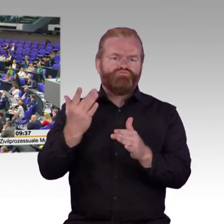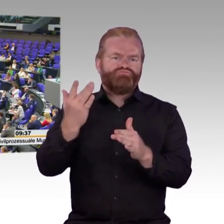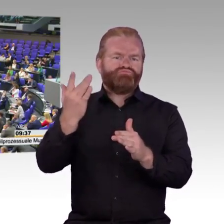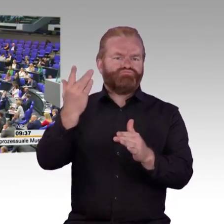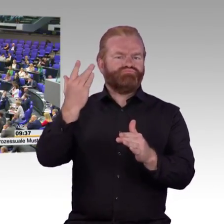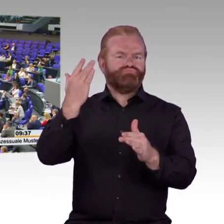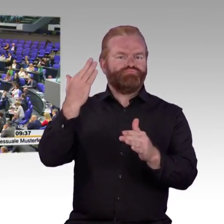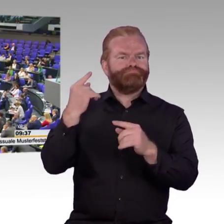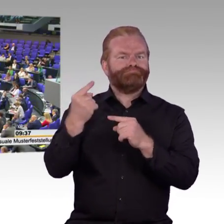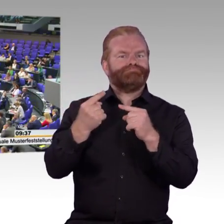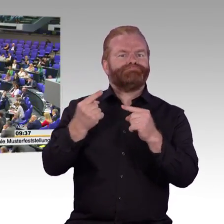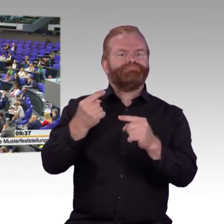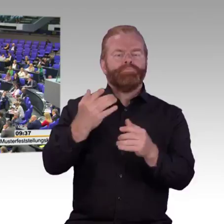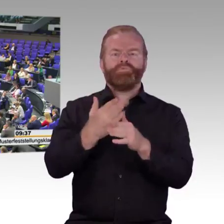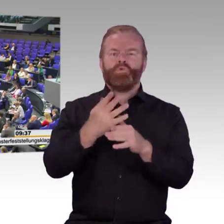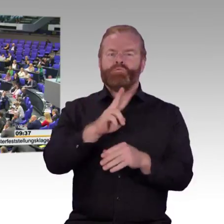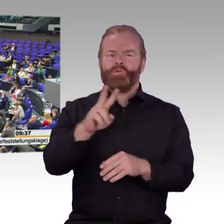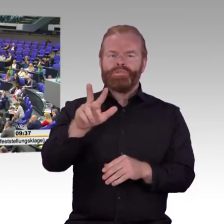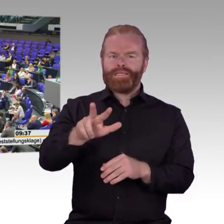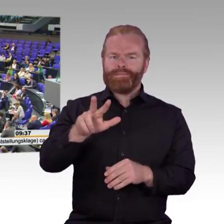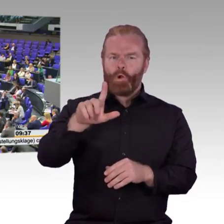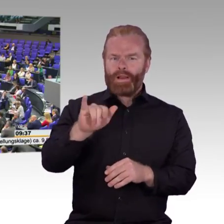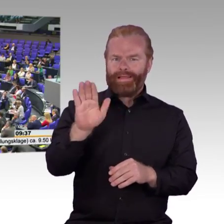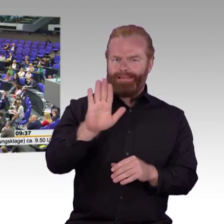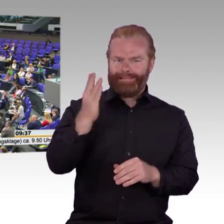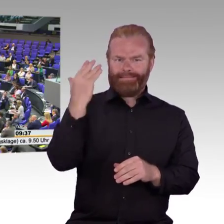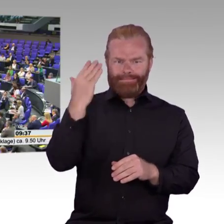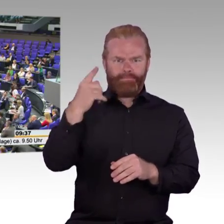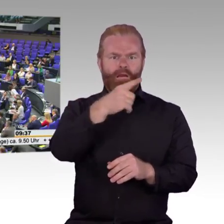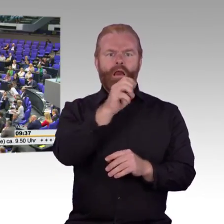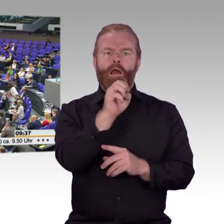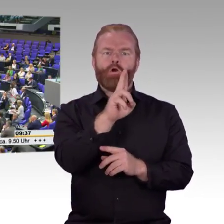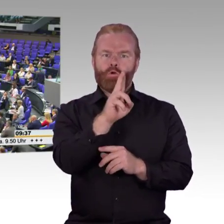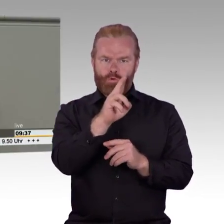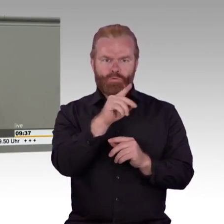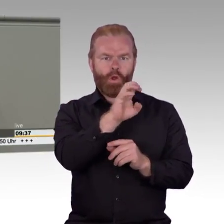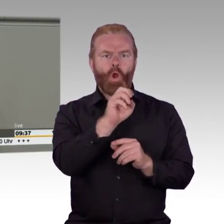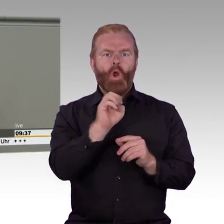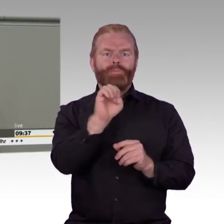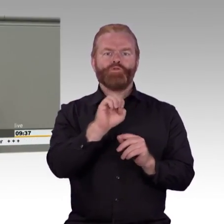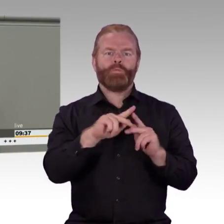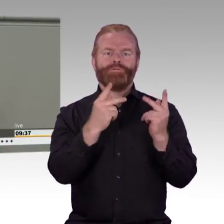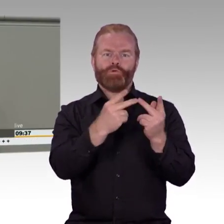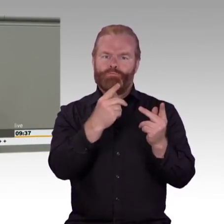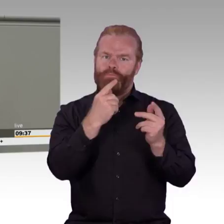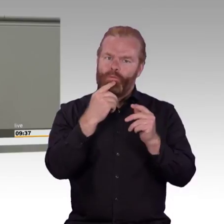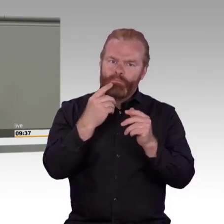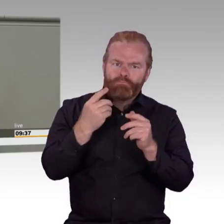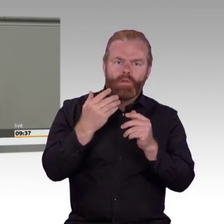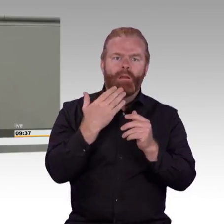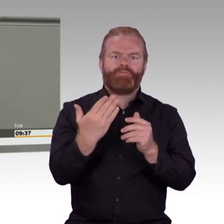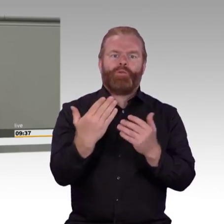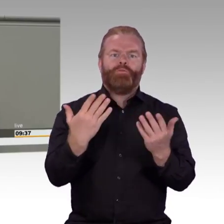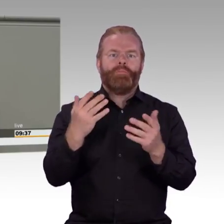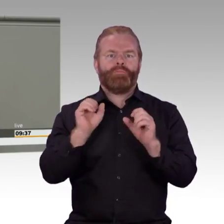muss vorher schon viele Jahre lang Vorfälle gegeben haben, Mängel gegeben haben, aufgrund derer die EU-Kommission auf die Idee